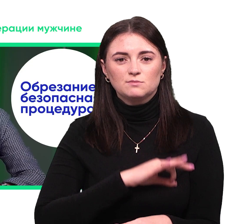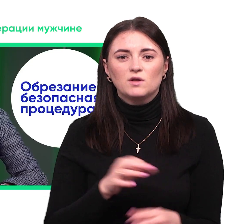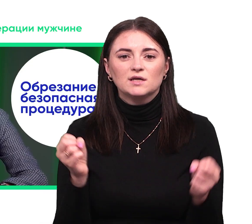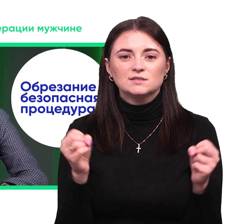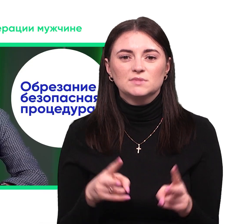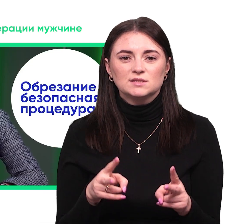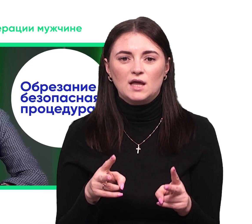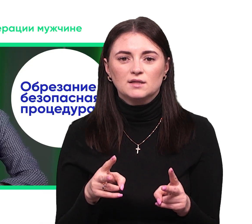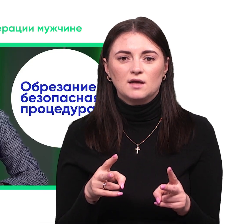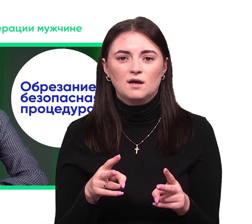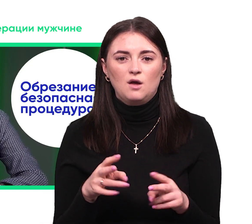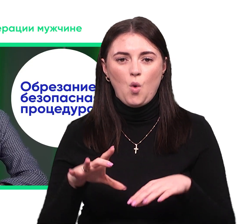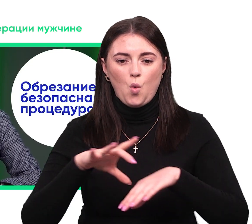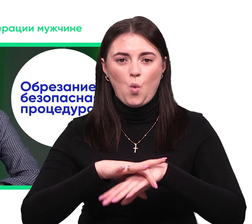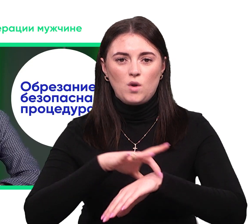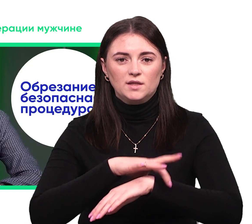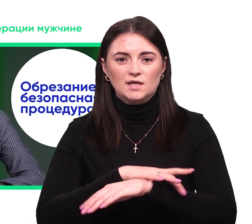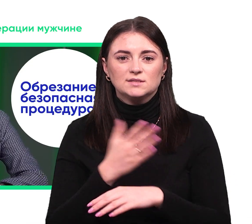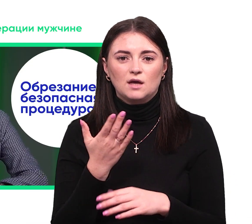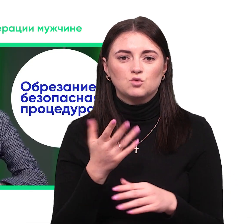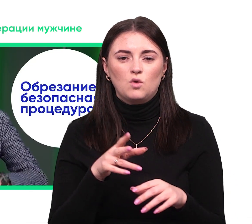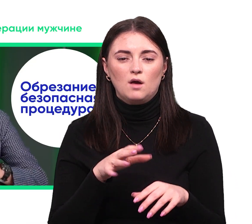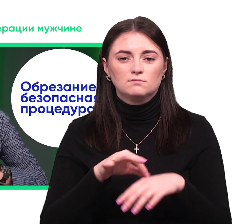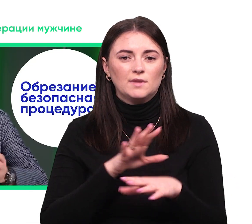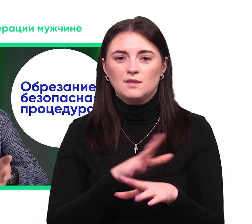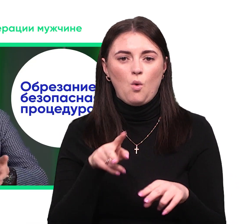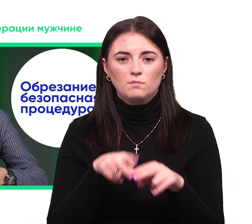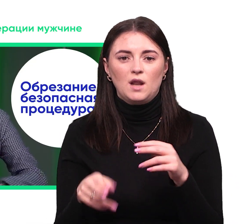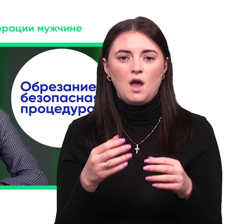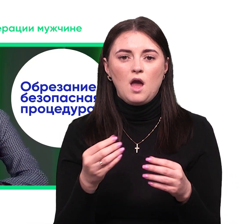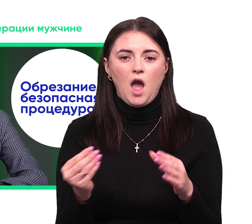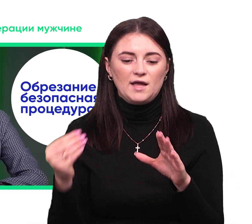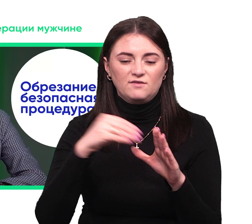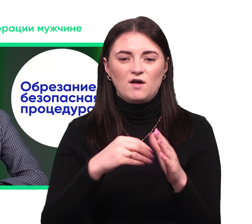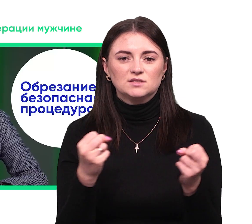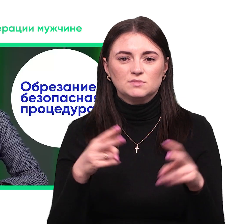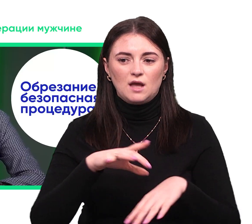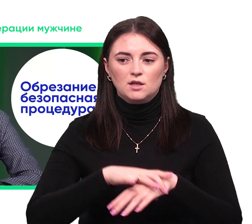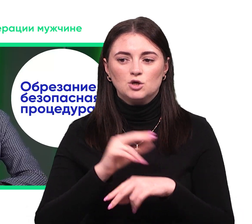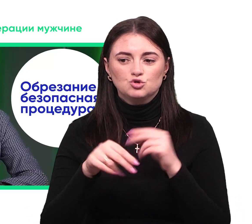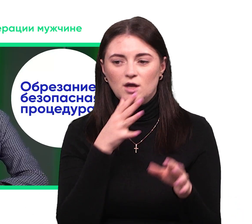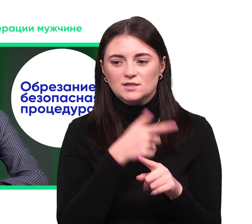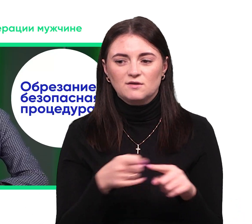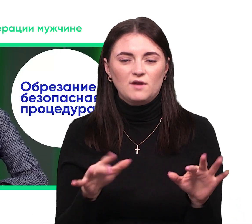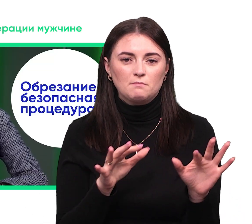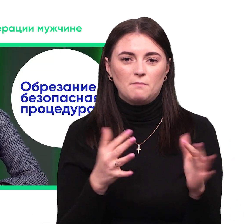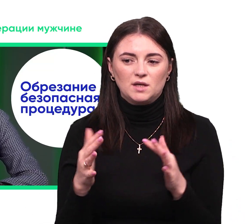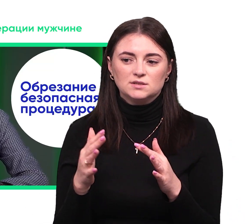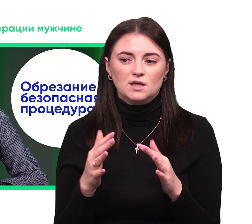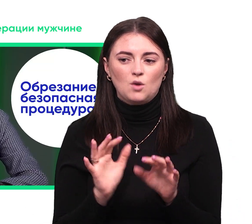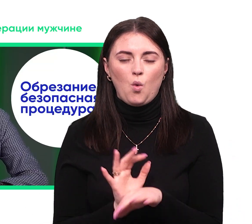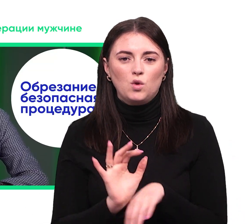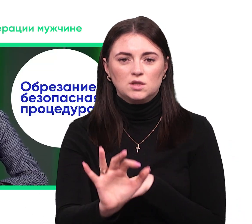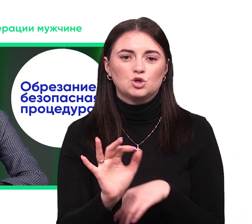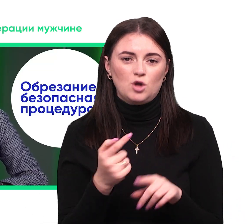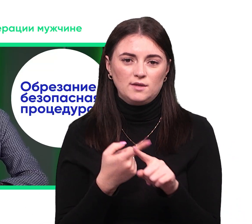специальных компрессионных колец, когда крайнюю плоть даже не обрезают, одевают специальные кольца, и через определенное время происходит отторжение